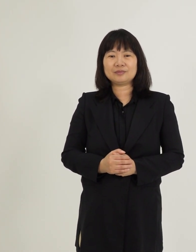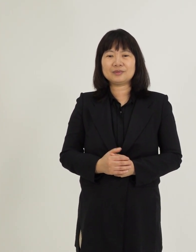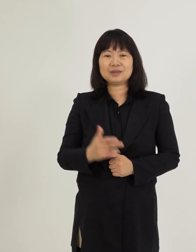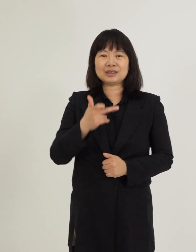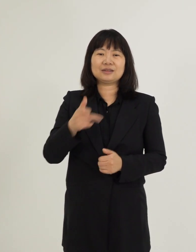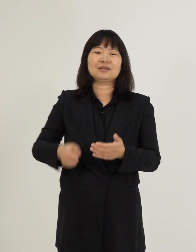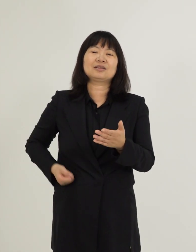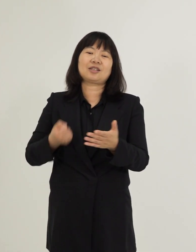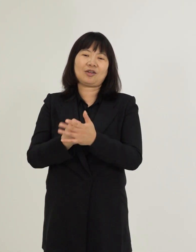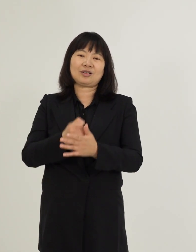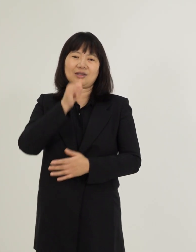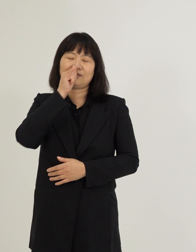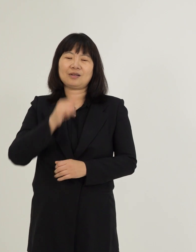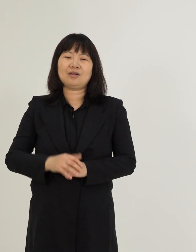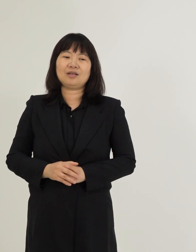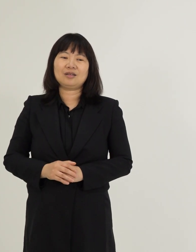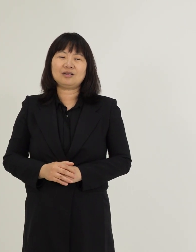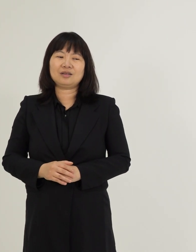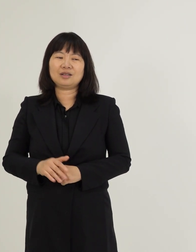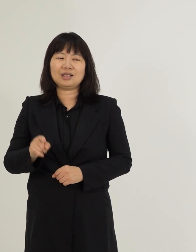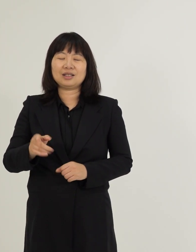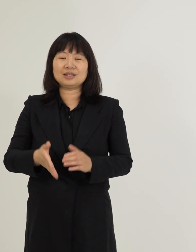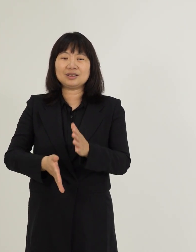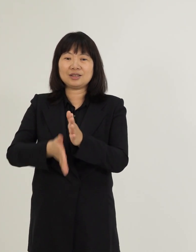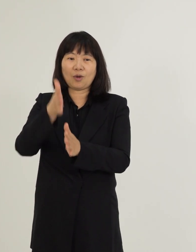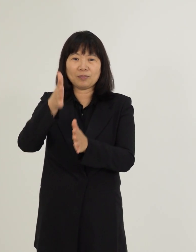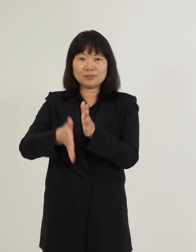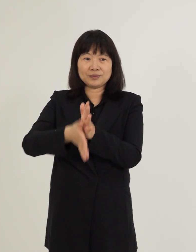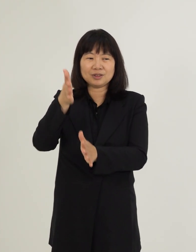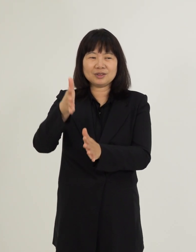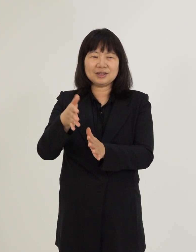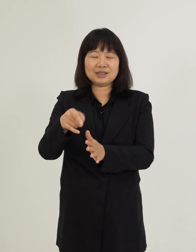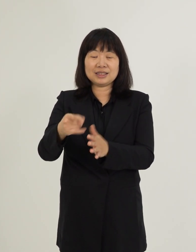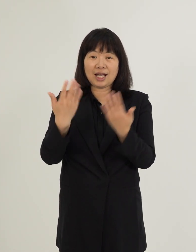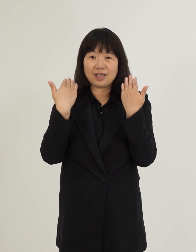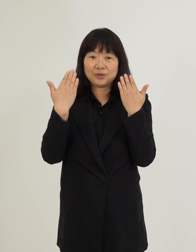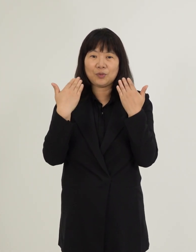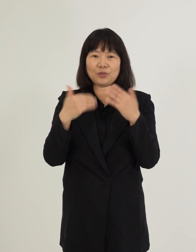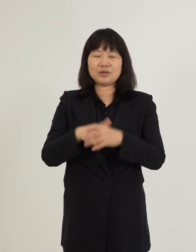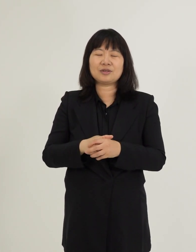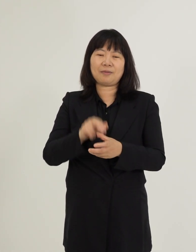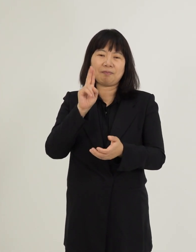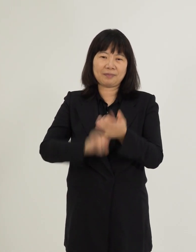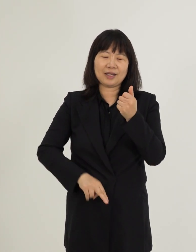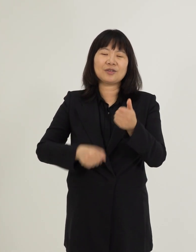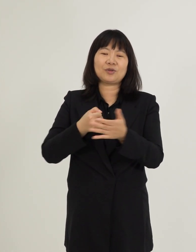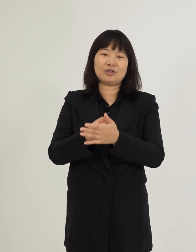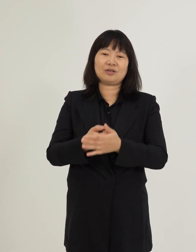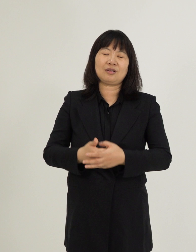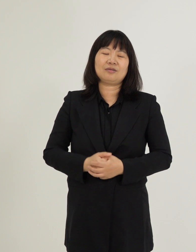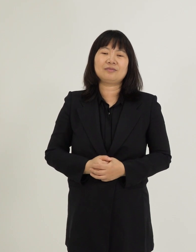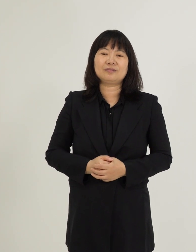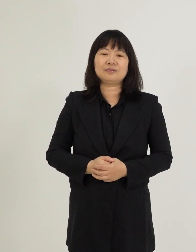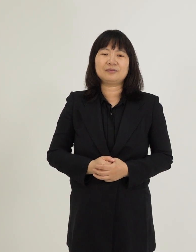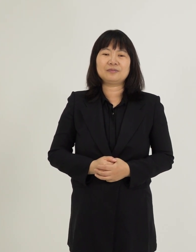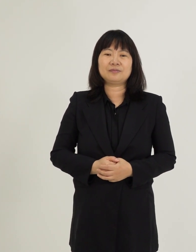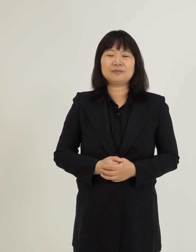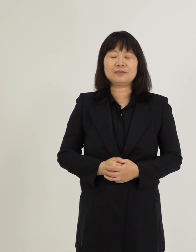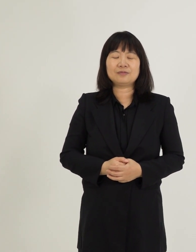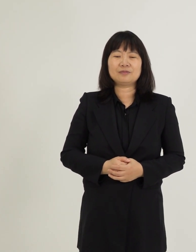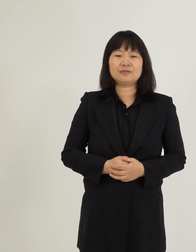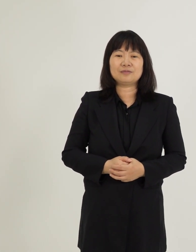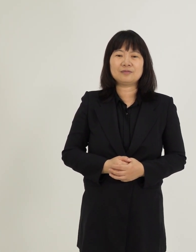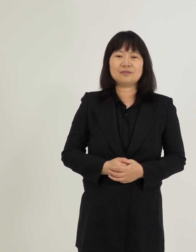큰 결정을 하게 돼요. 이 건물을, 이 학교를 매각을 결정합니다.